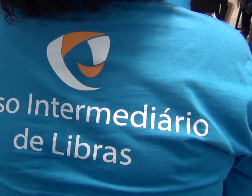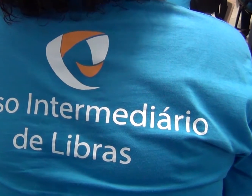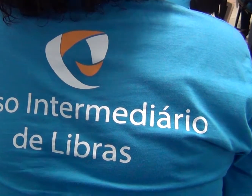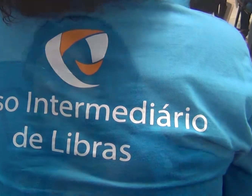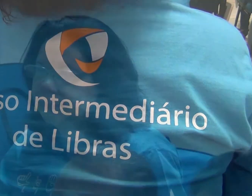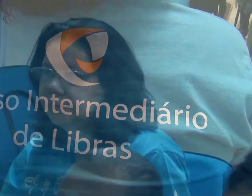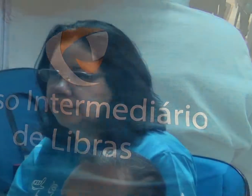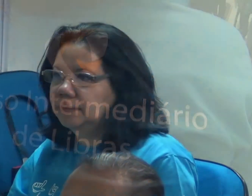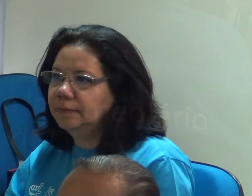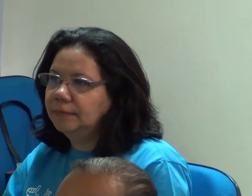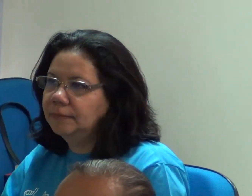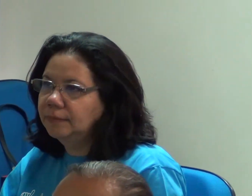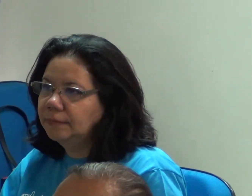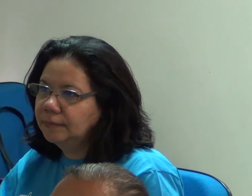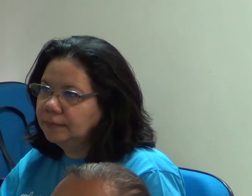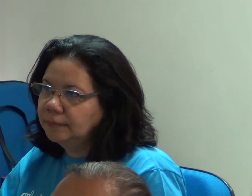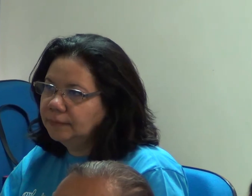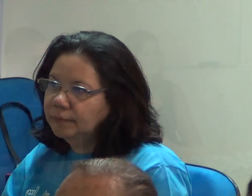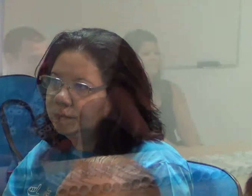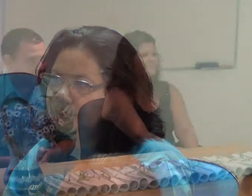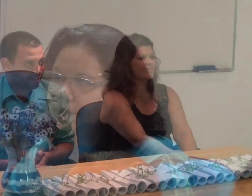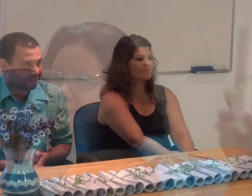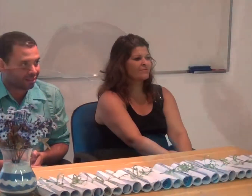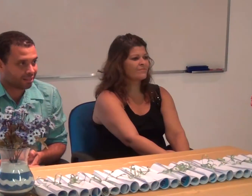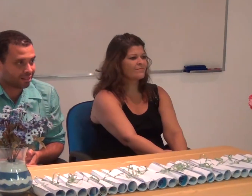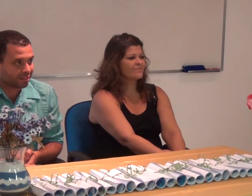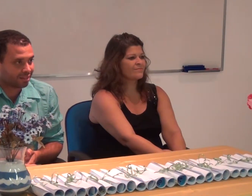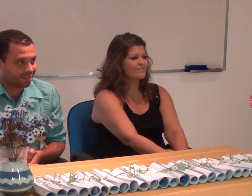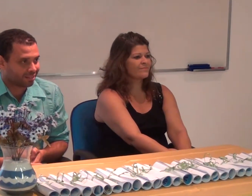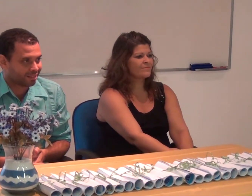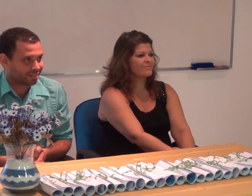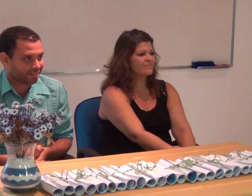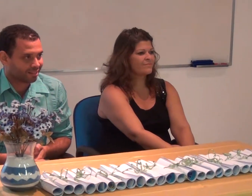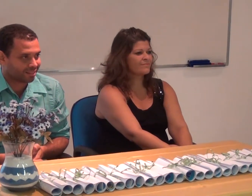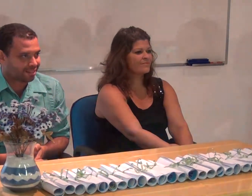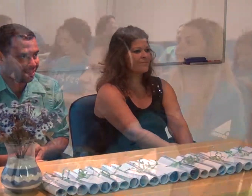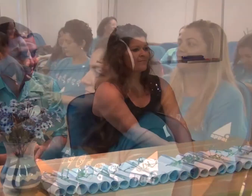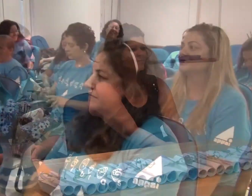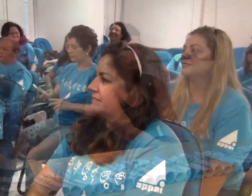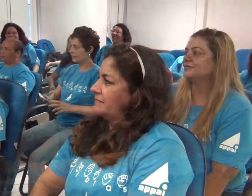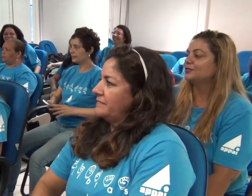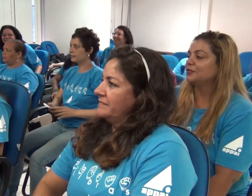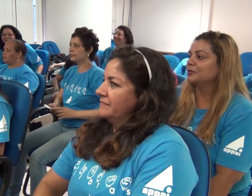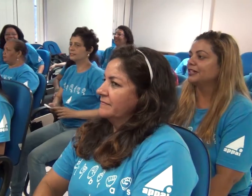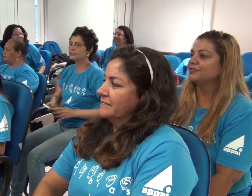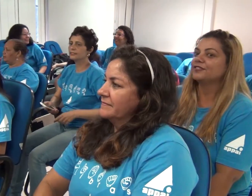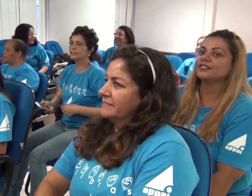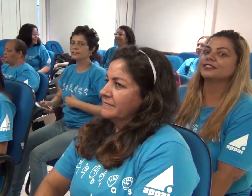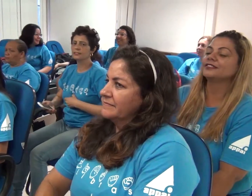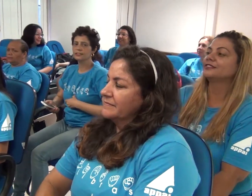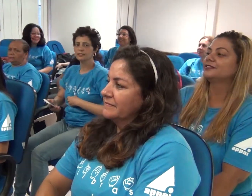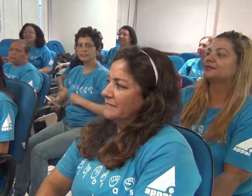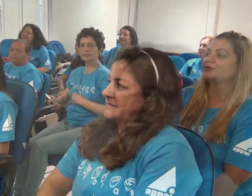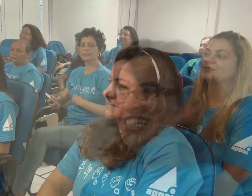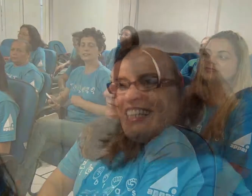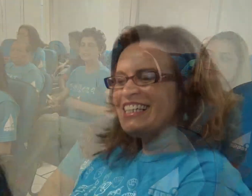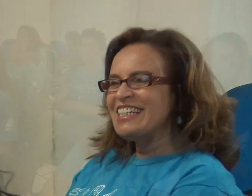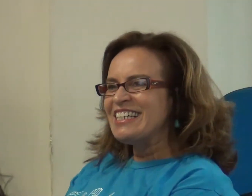bastante esta oportunidade, que vocês possam utilizar isso no dia a dia da vida pessoal